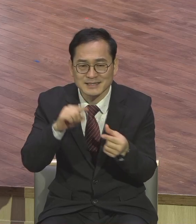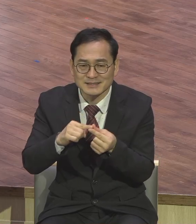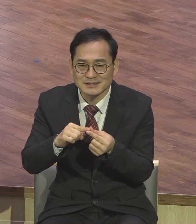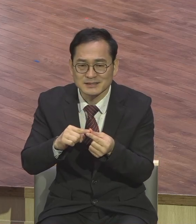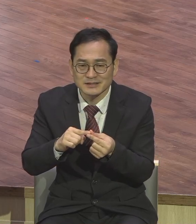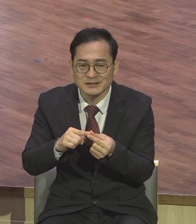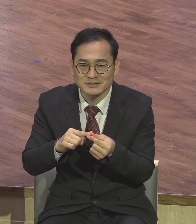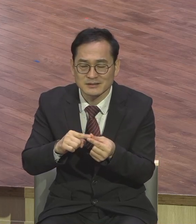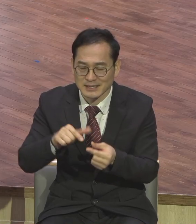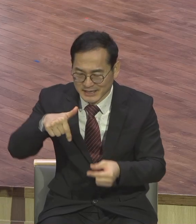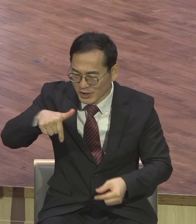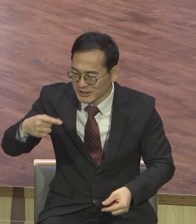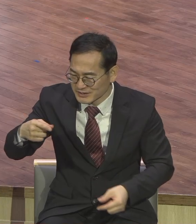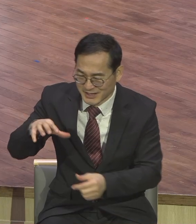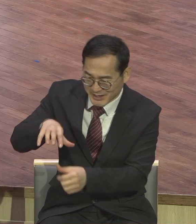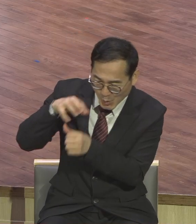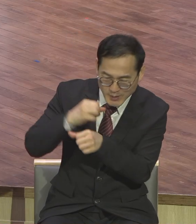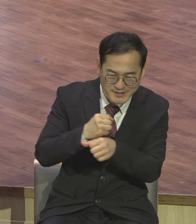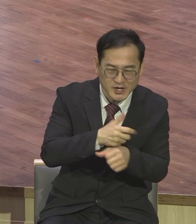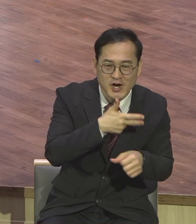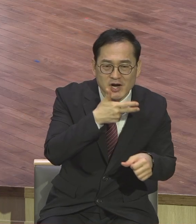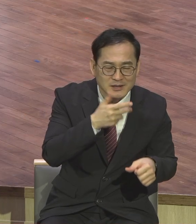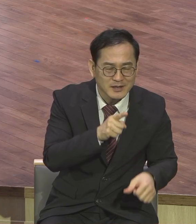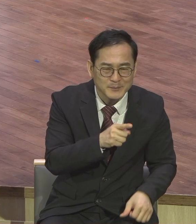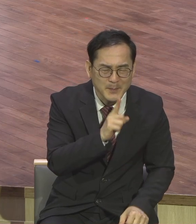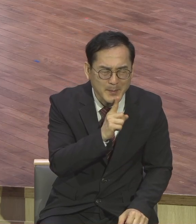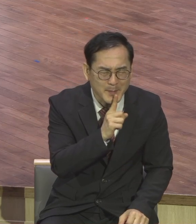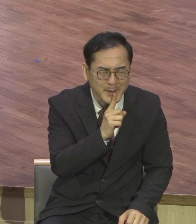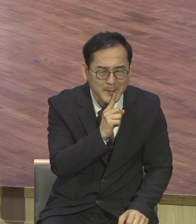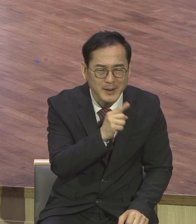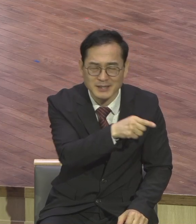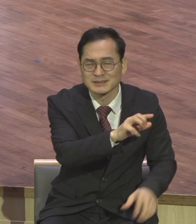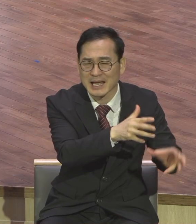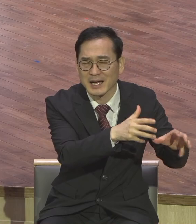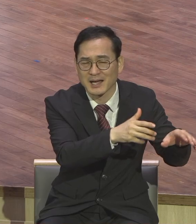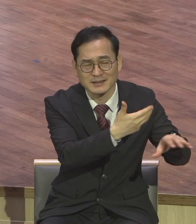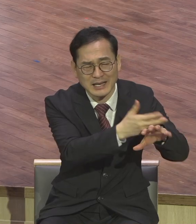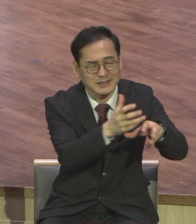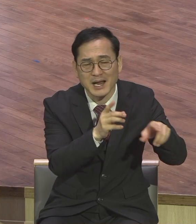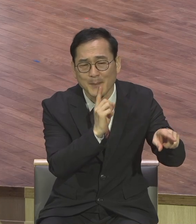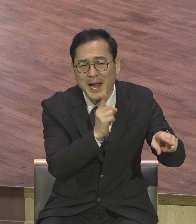또 오징어 게임까지 또 난립니다. 전 세계가 몇 억 명이 다 보고 있어.